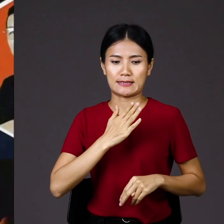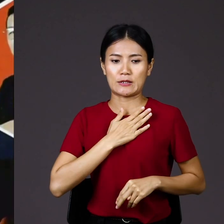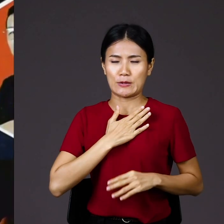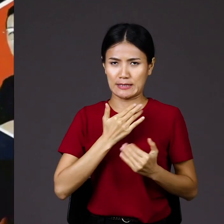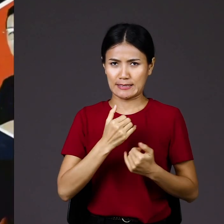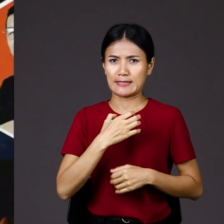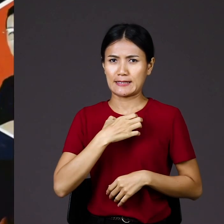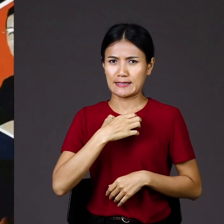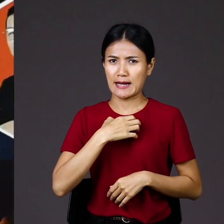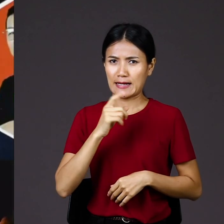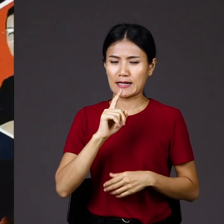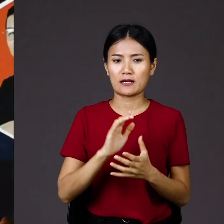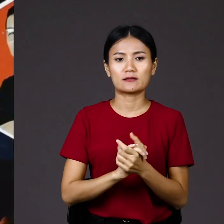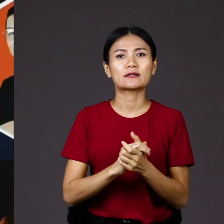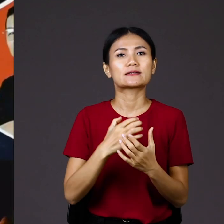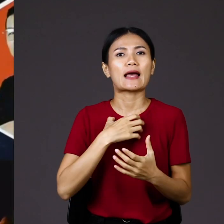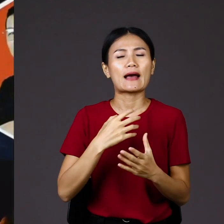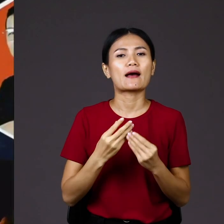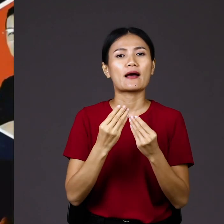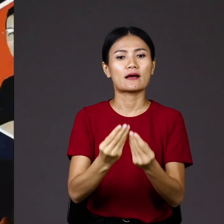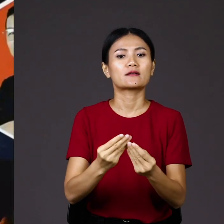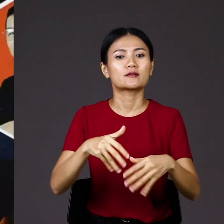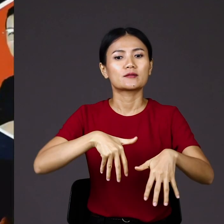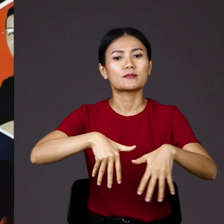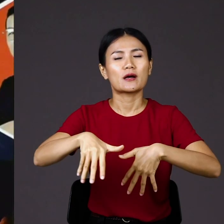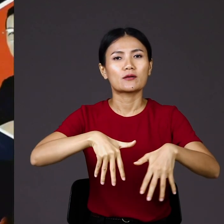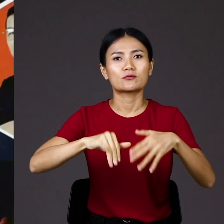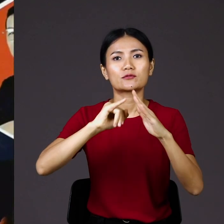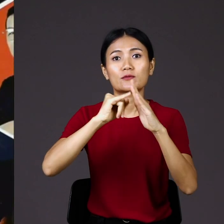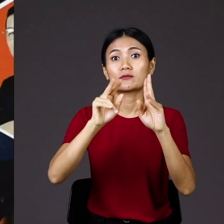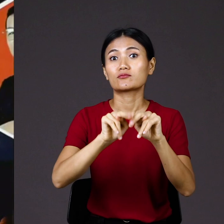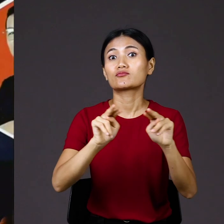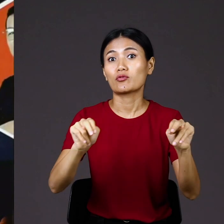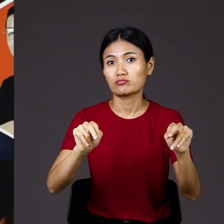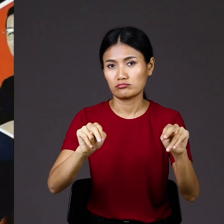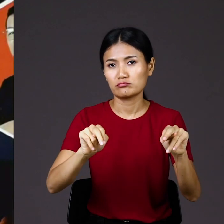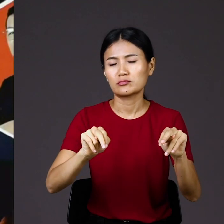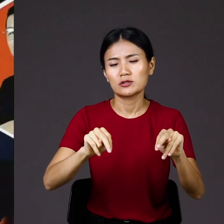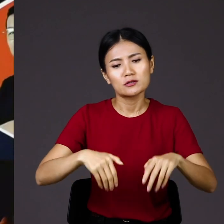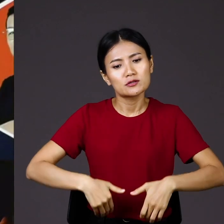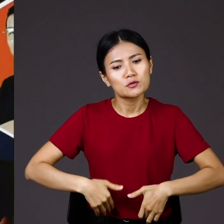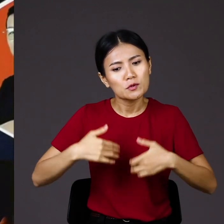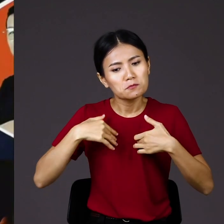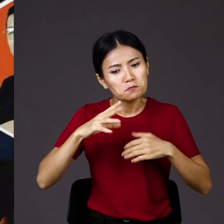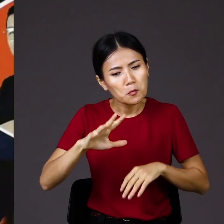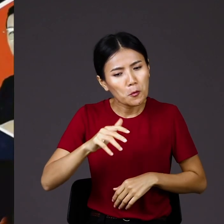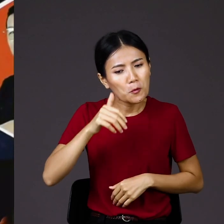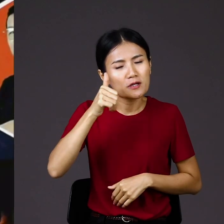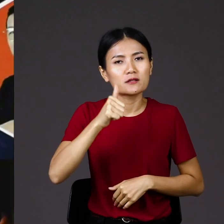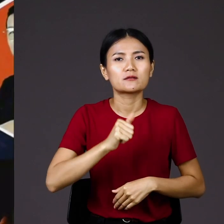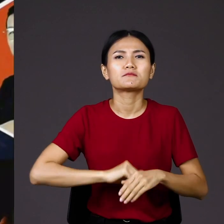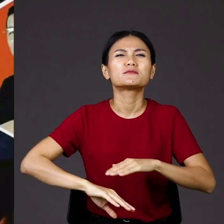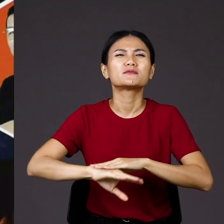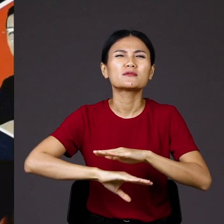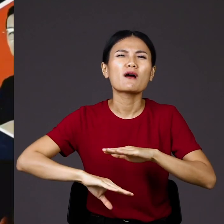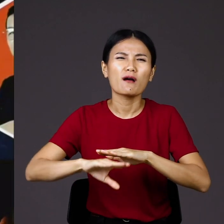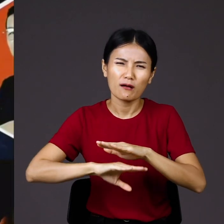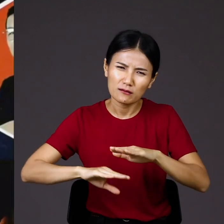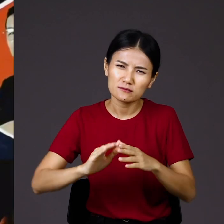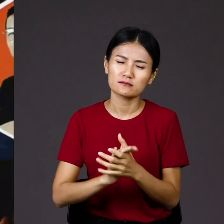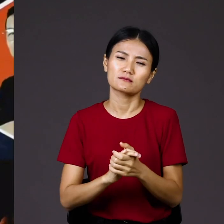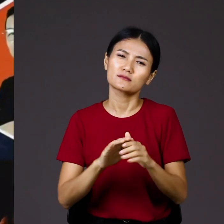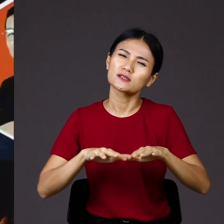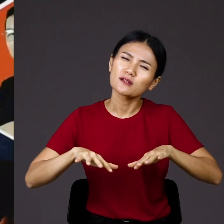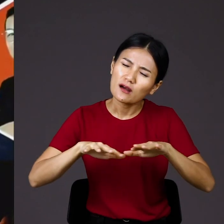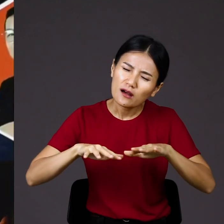นทบุรีกันก่อนคือคืนคุณภาพชีวิตให้กับคนนนทบุรีมันเป็นเรื่องง่ายๆครับ